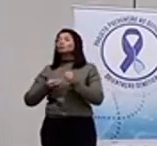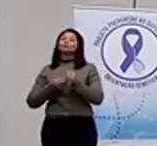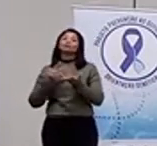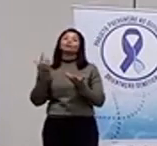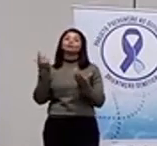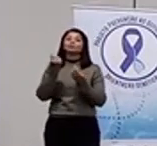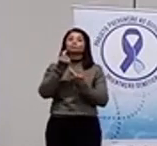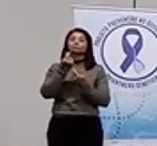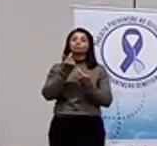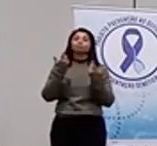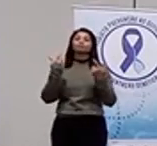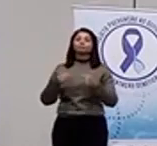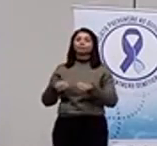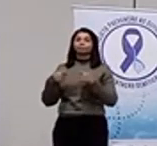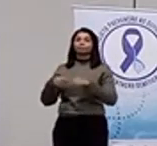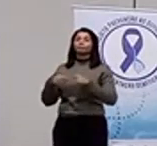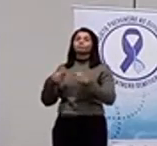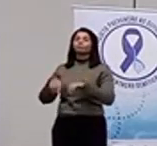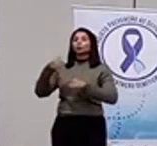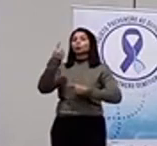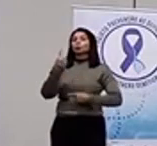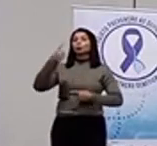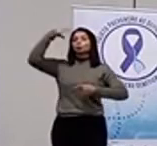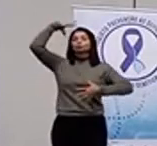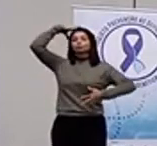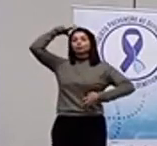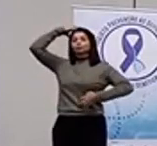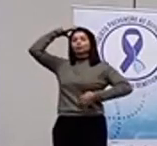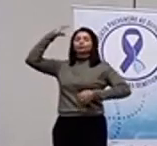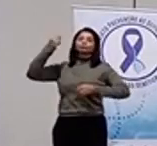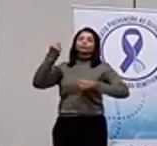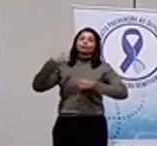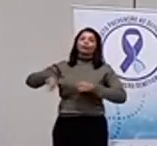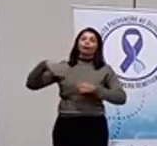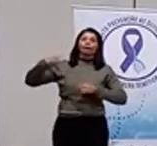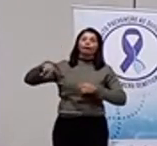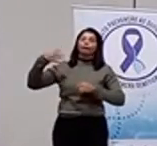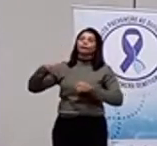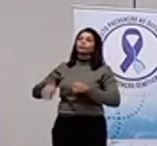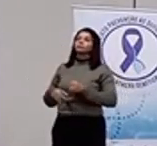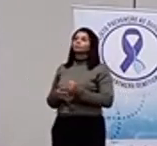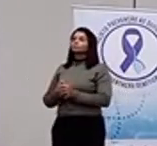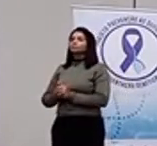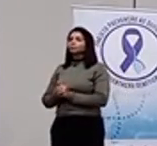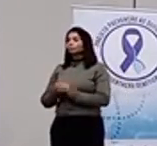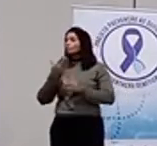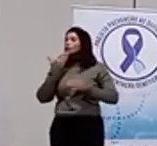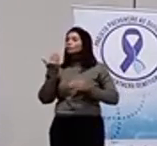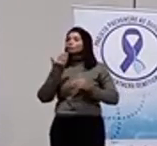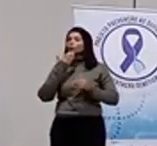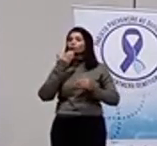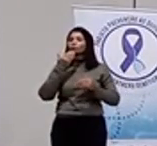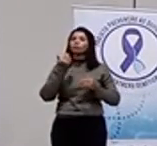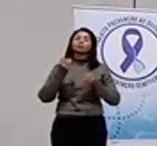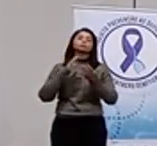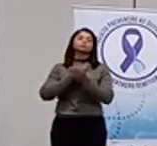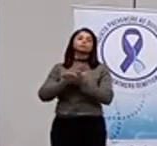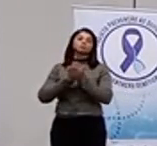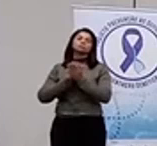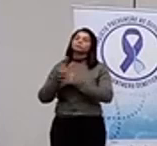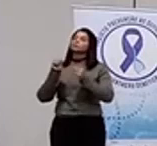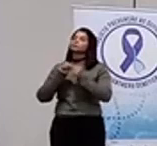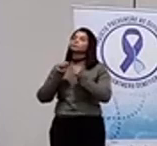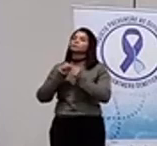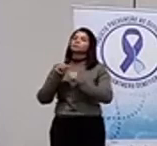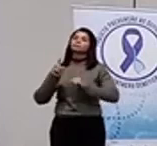um chimpanzé apenas. Você tem uma ideia de como são caros isso daí. Então, são altamente sofisticados, não são fáceis de fazer também. Então, o pessoal,